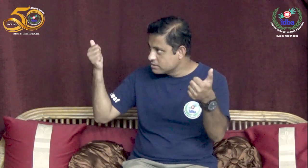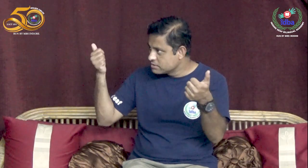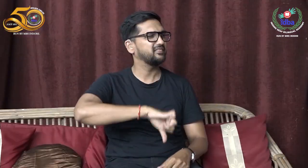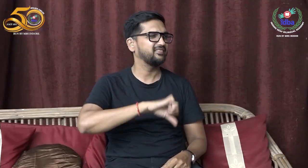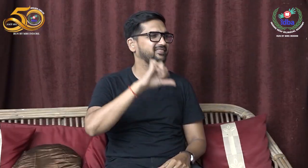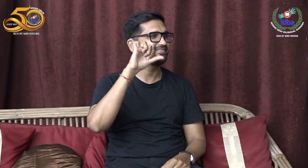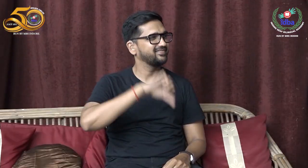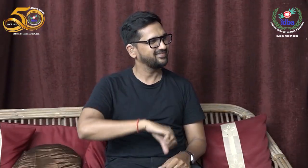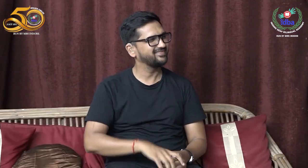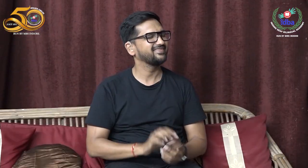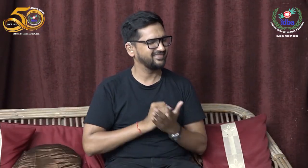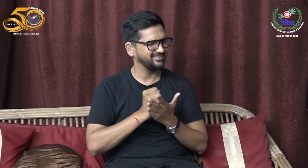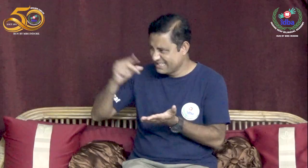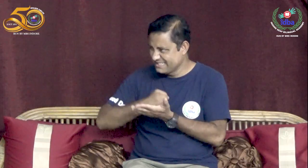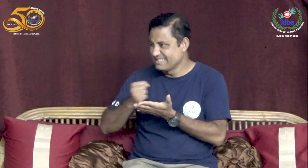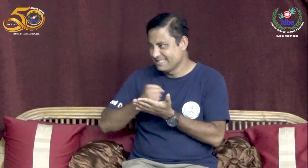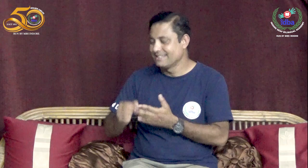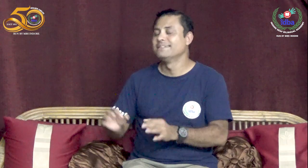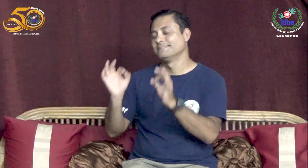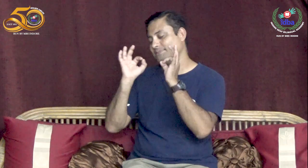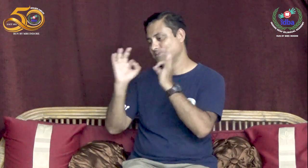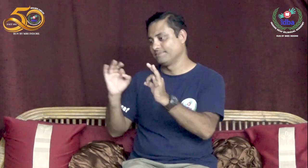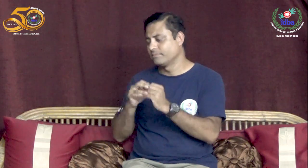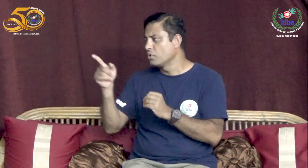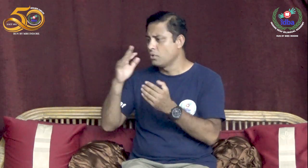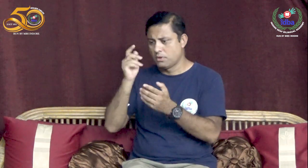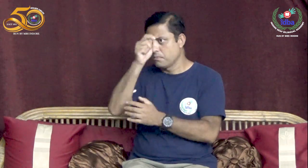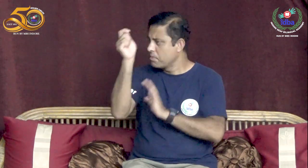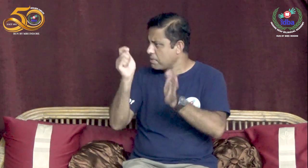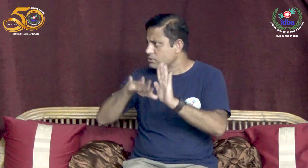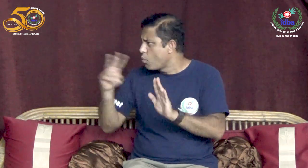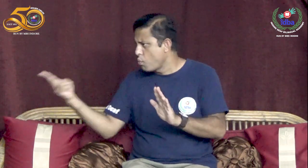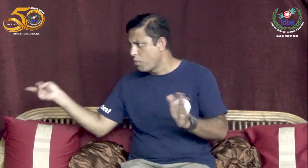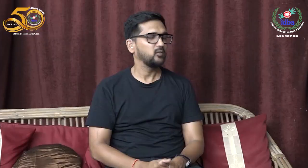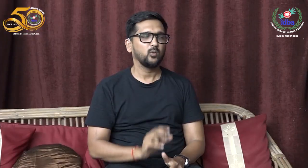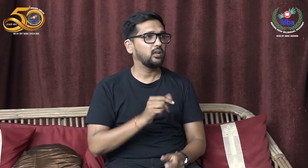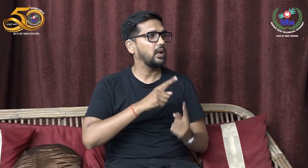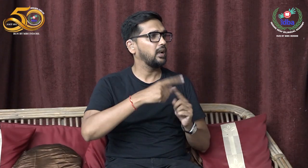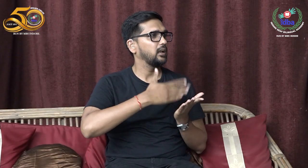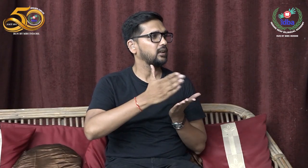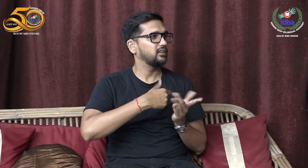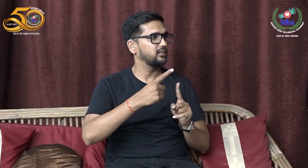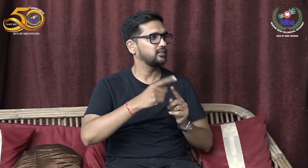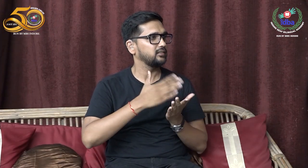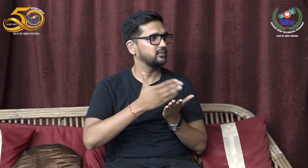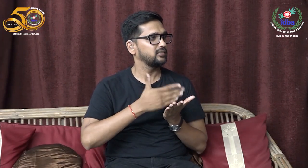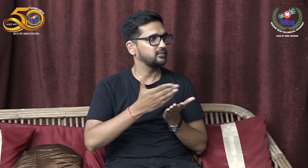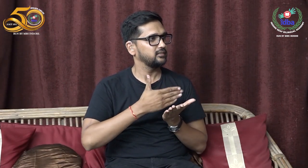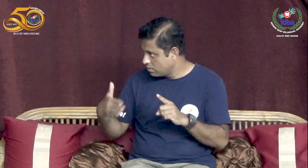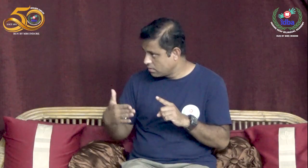कंपटीशन में गया था, पर मैं फेल हो गया। पास हो गए थे क्या? नहीं, मैं फेल हो गया था। अच्छा, तो और कोई हॉबी नहीं है आपकी? नहीं, उसके अलावा टेबल टेनिस मुझे